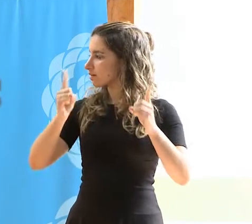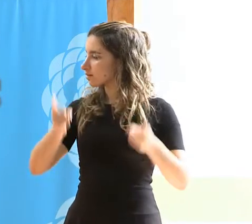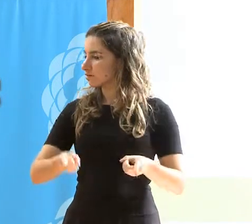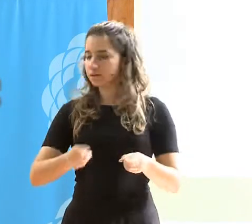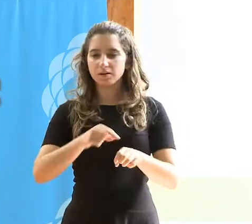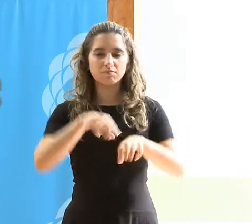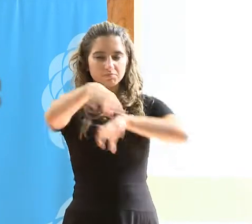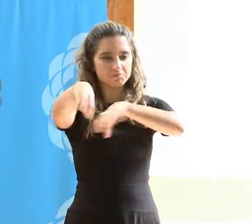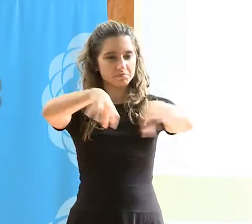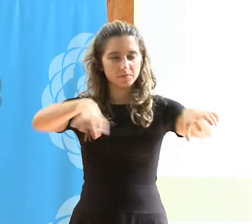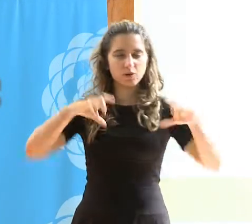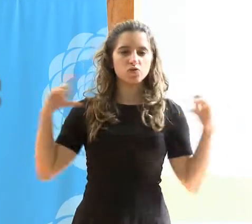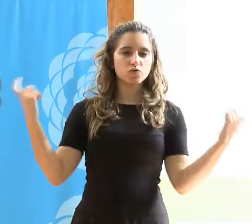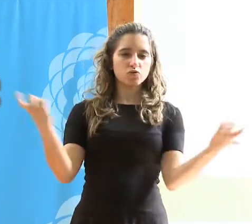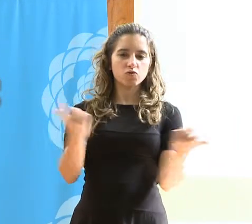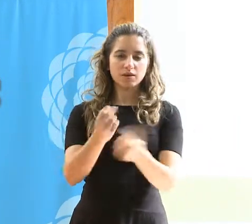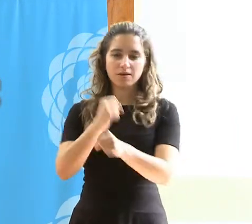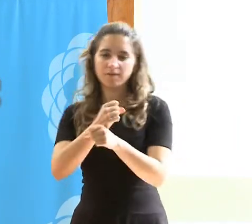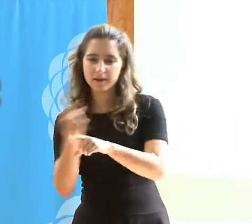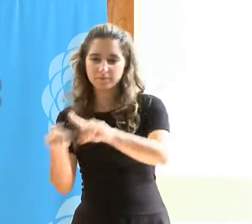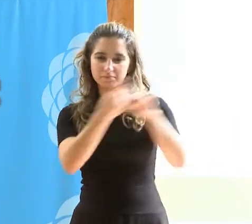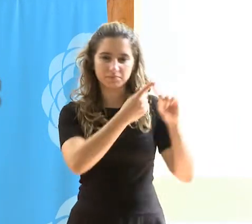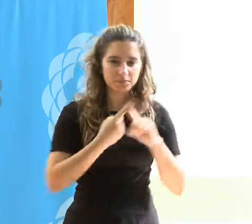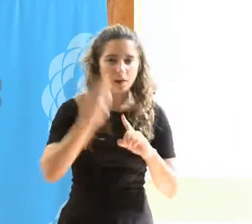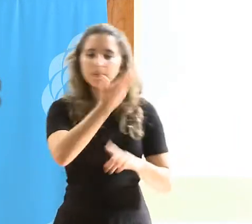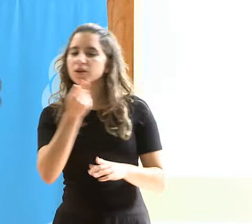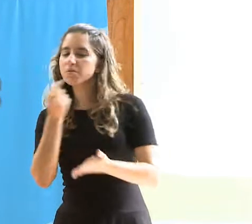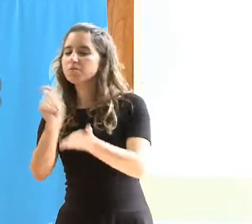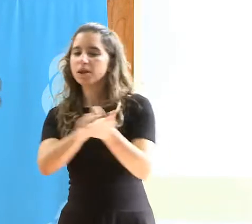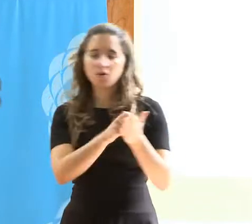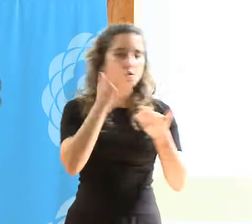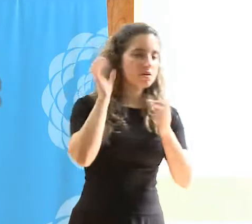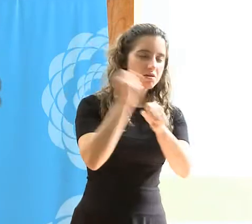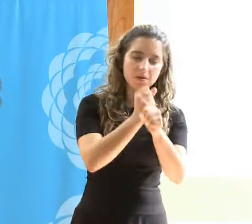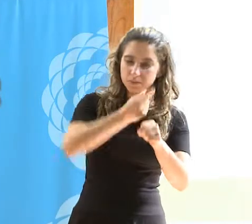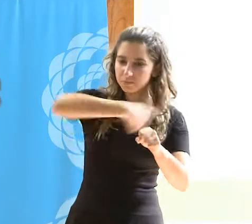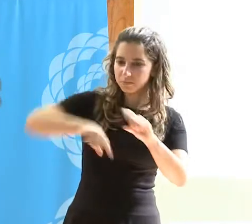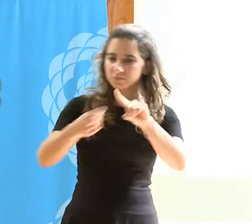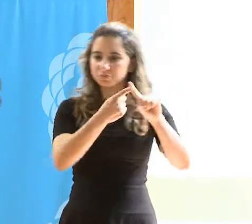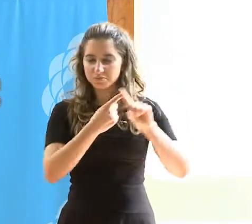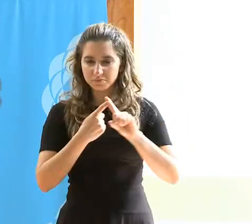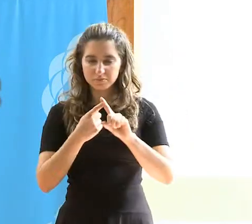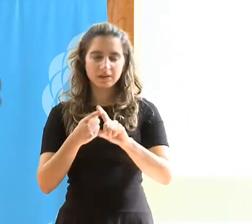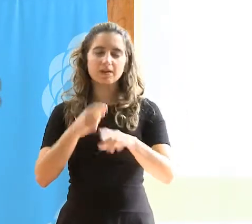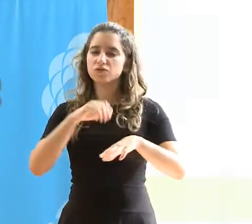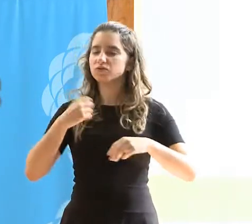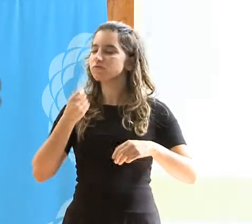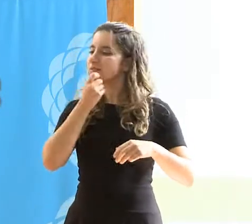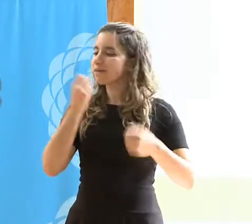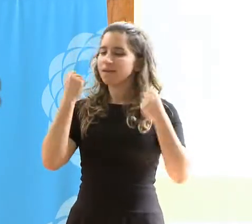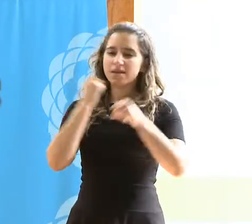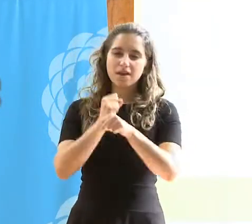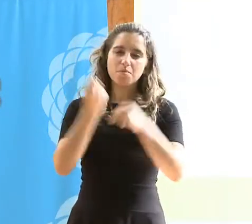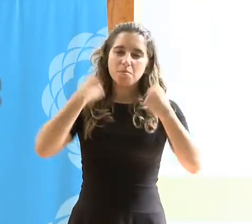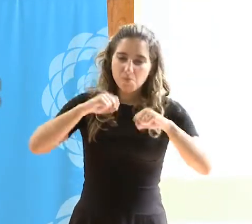dispersos que forman la sociedad y con los trabajadores de los medios de comunicación para generar ¿qué? Acciones específicas de